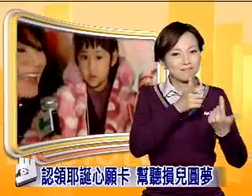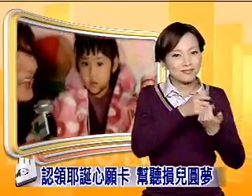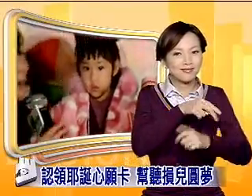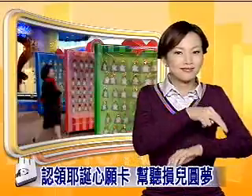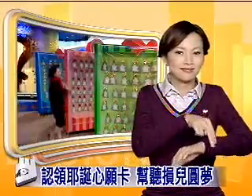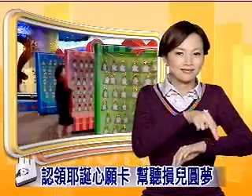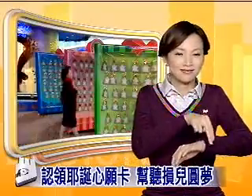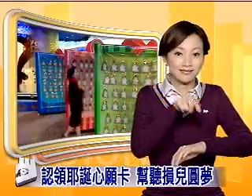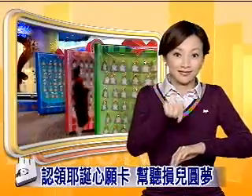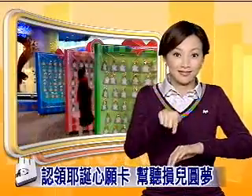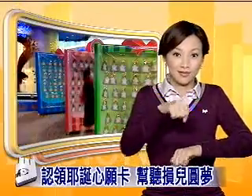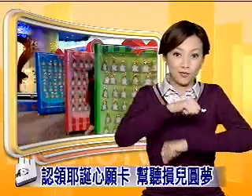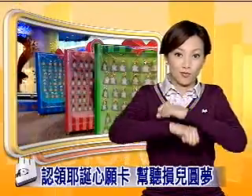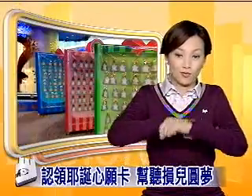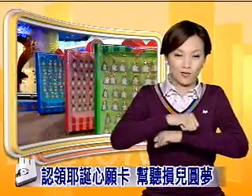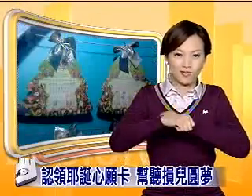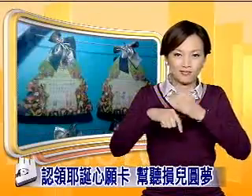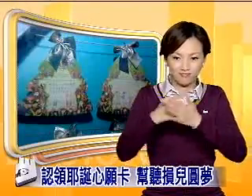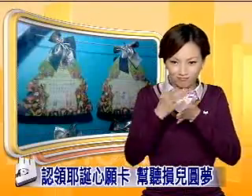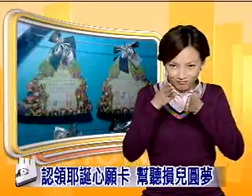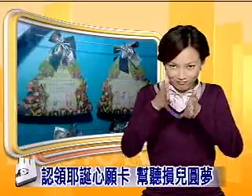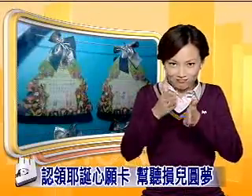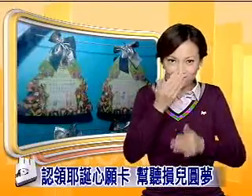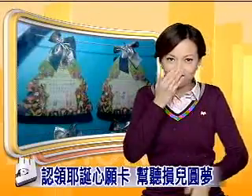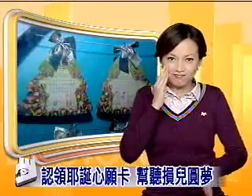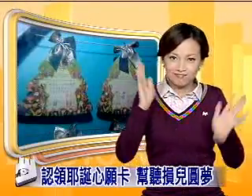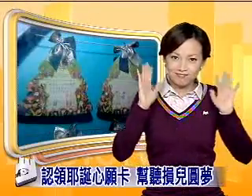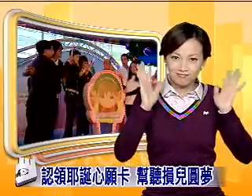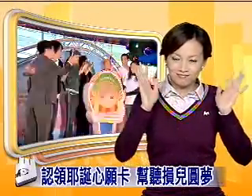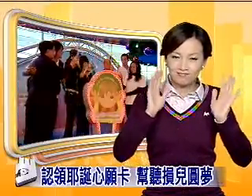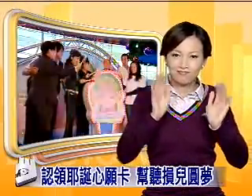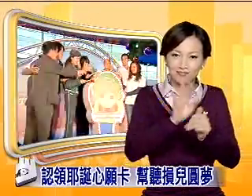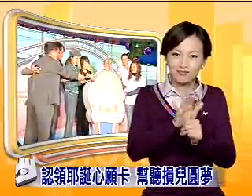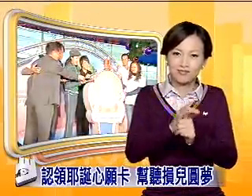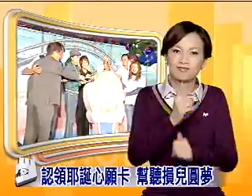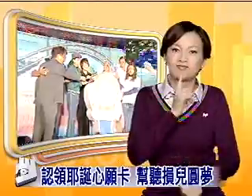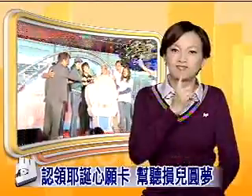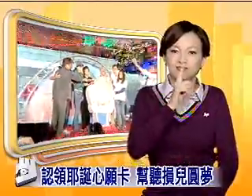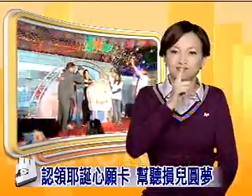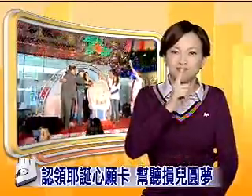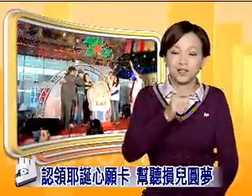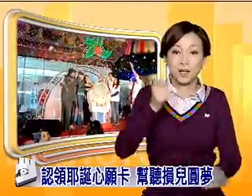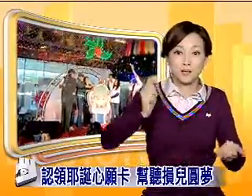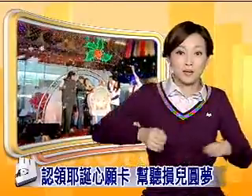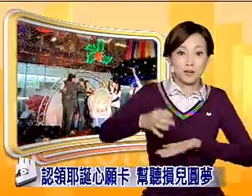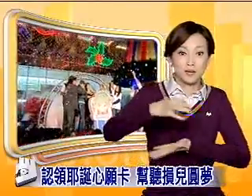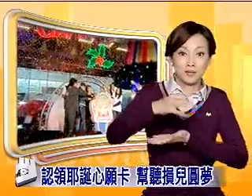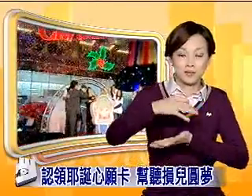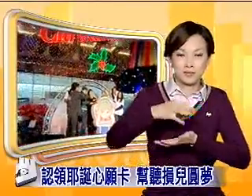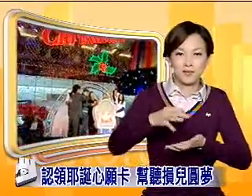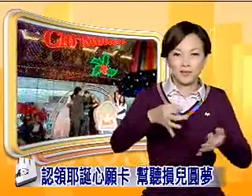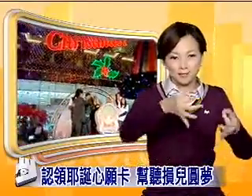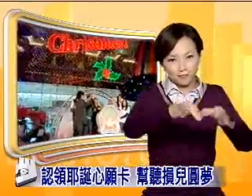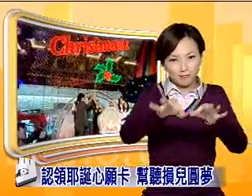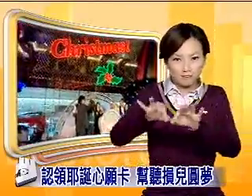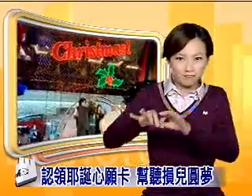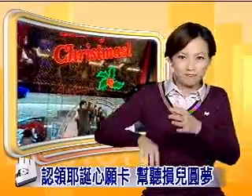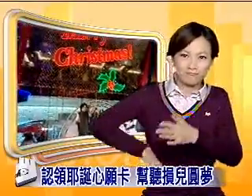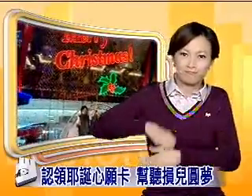养的对象只有针对听损儿，而拍卖所得的物品将会捐为听损儿童的听辅器材的补